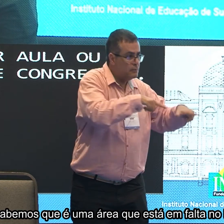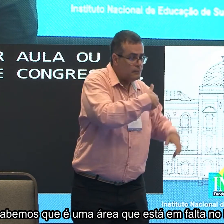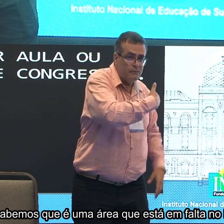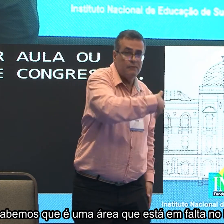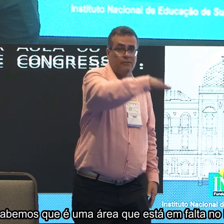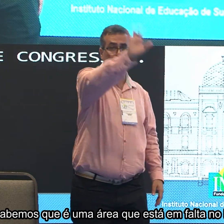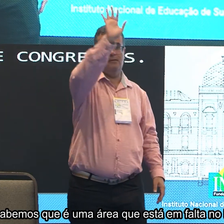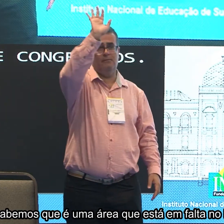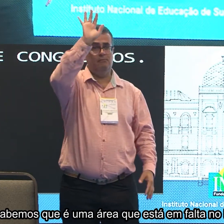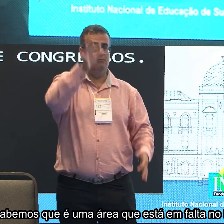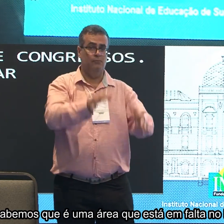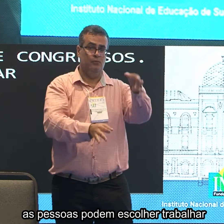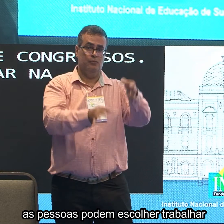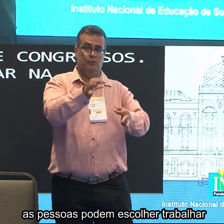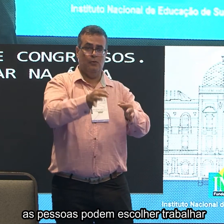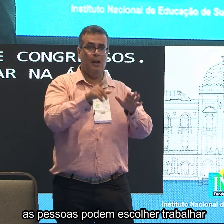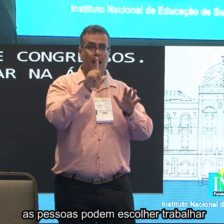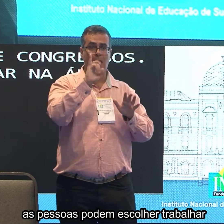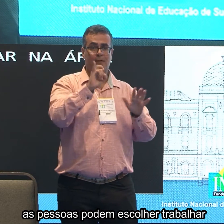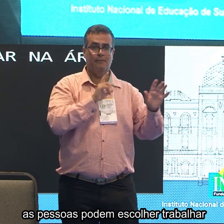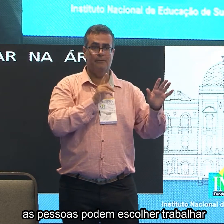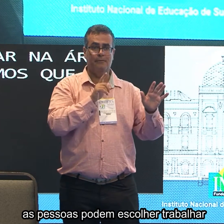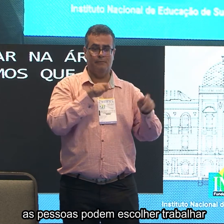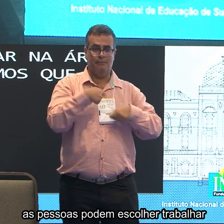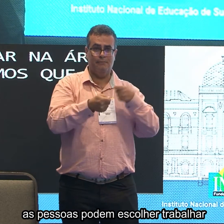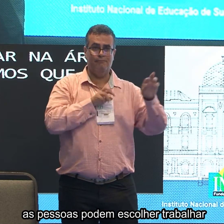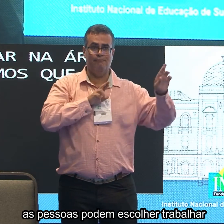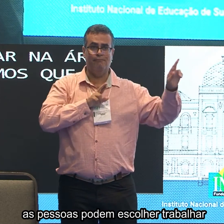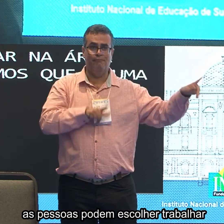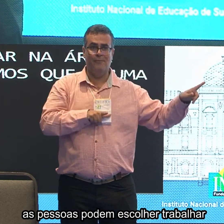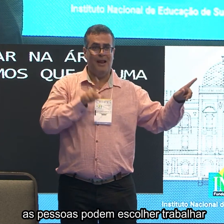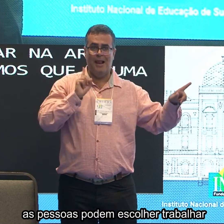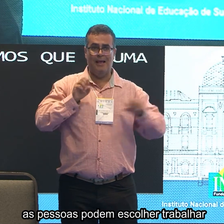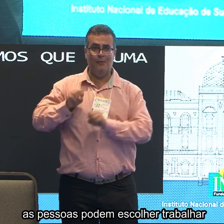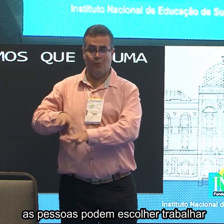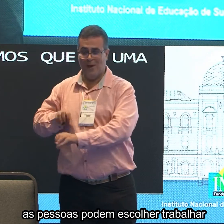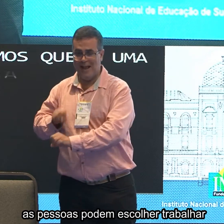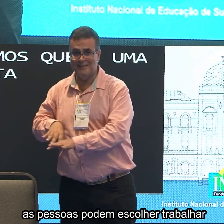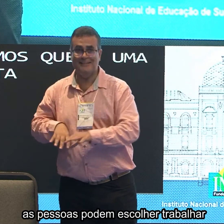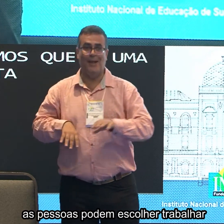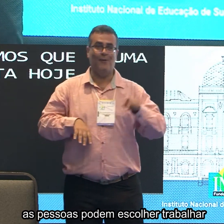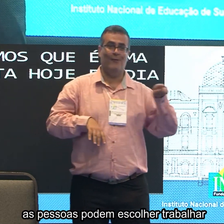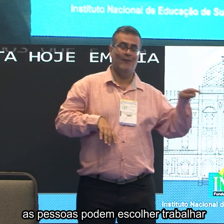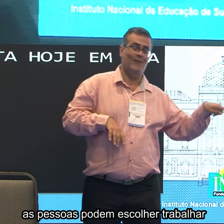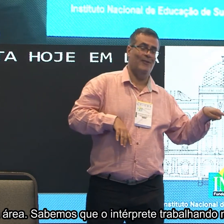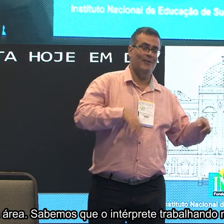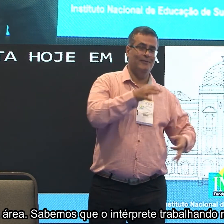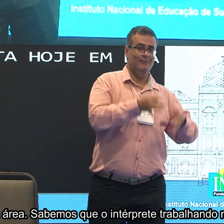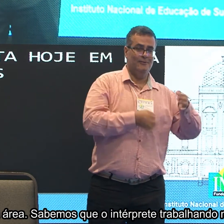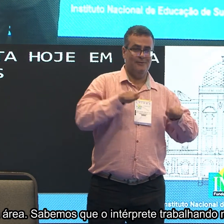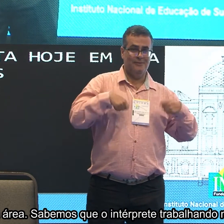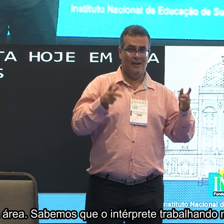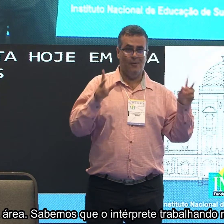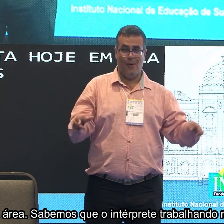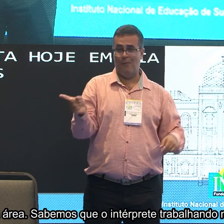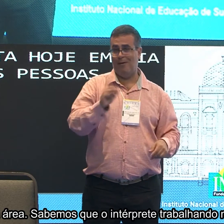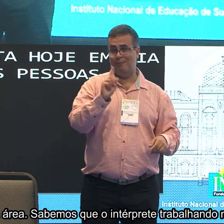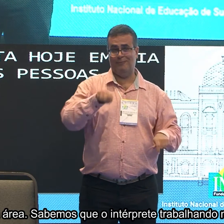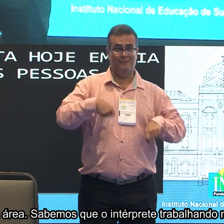hoje em dia no Brasil, então as pessoas podem escolher trabalhar nessa área,